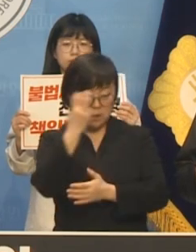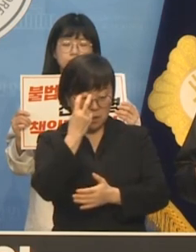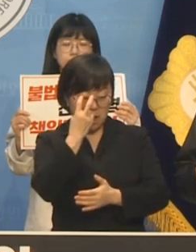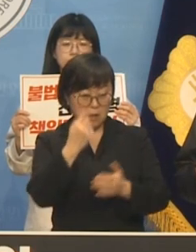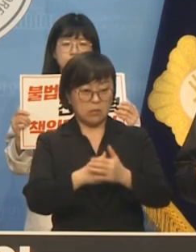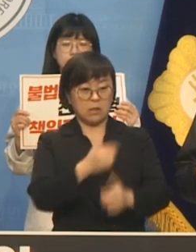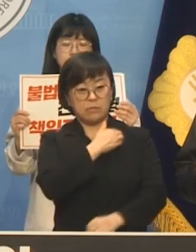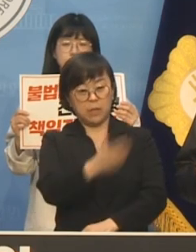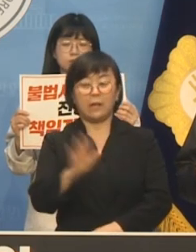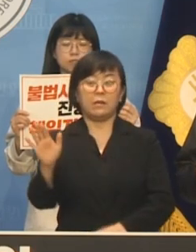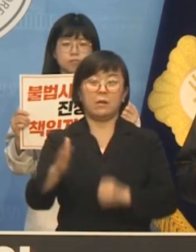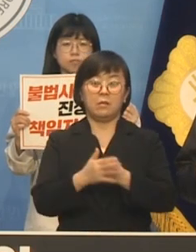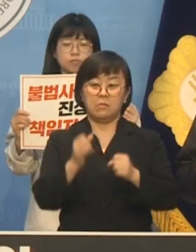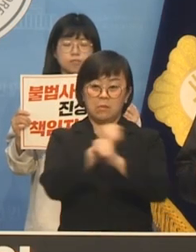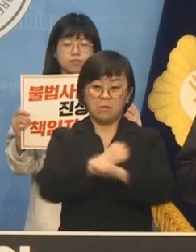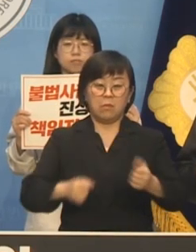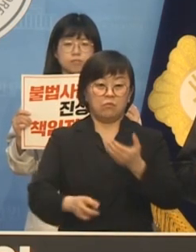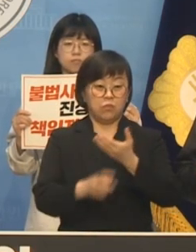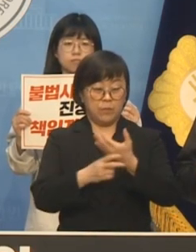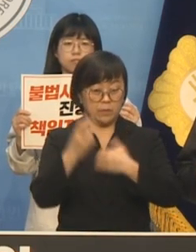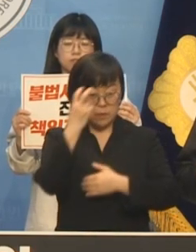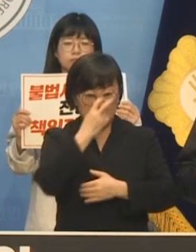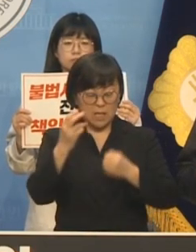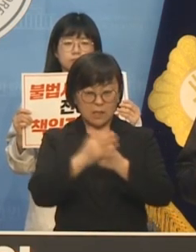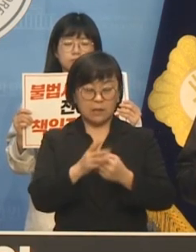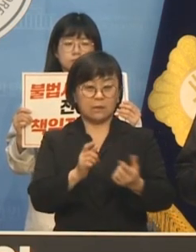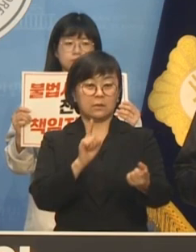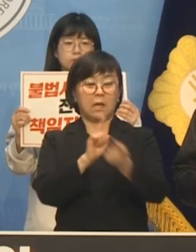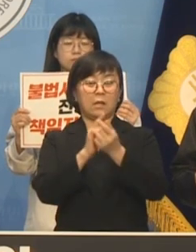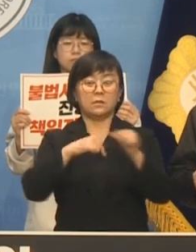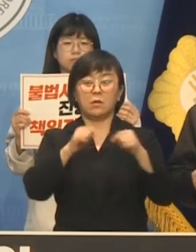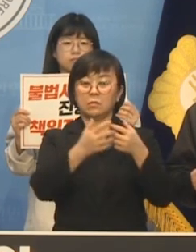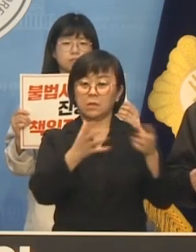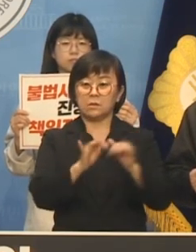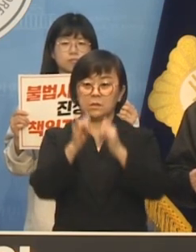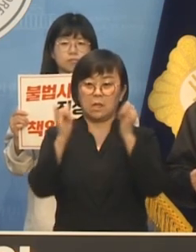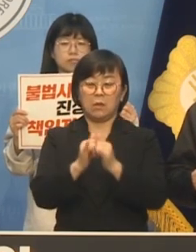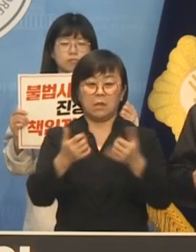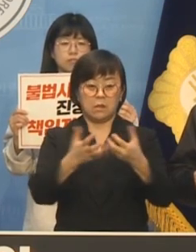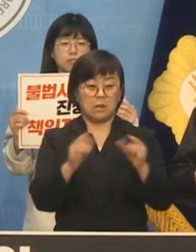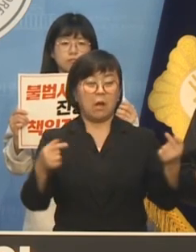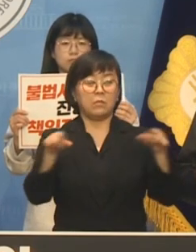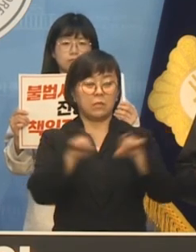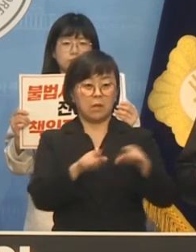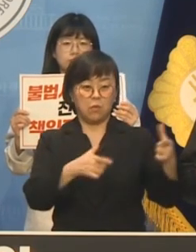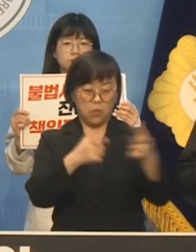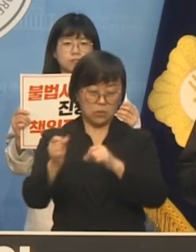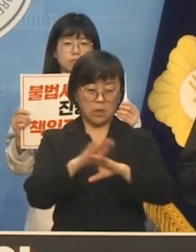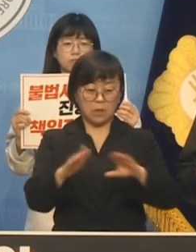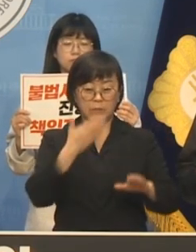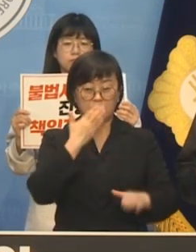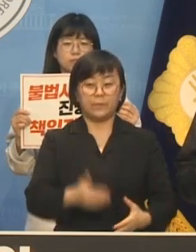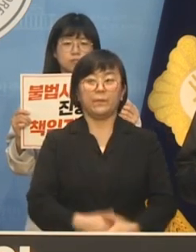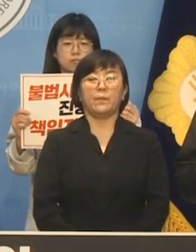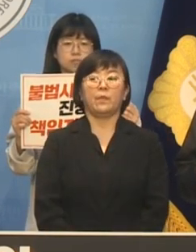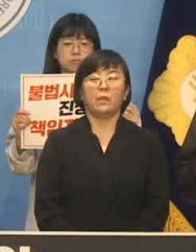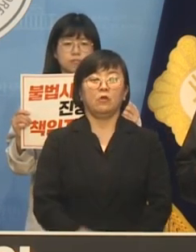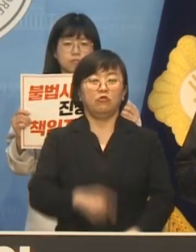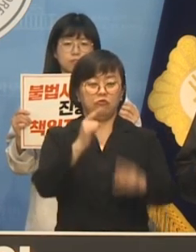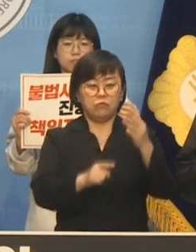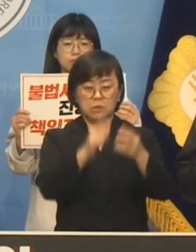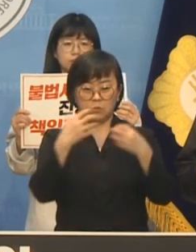것이며 광범위하게 불법 사찰을 당한 정당 및 사회단체들과 함께 공동 대응을 해나갈 것이다.